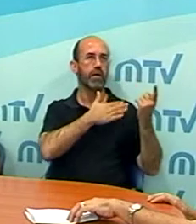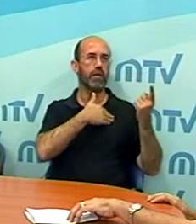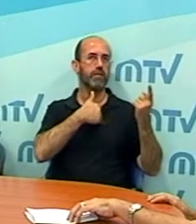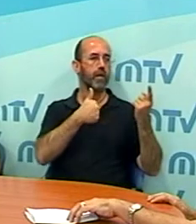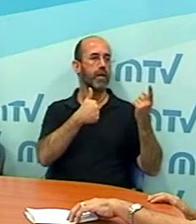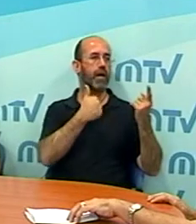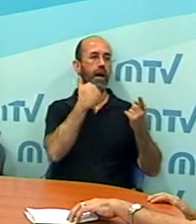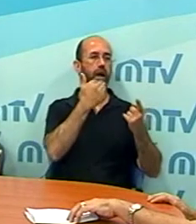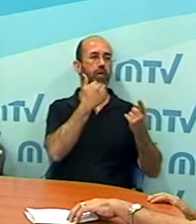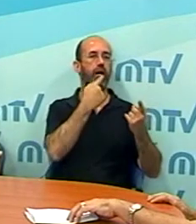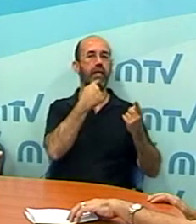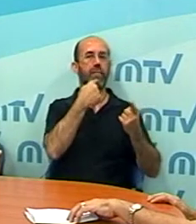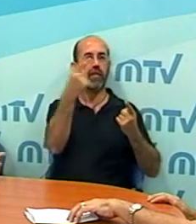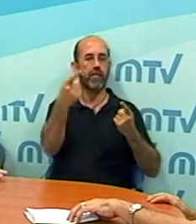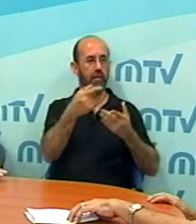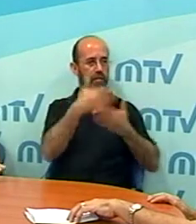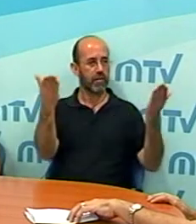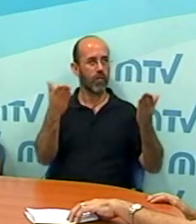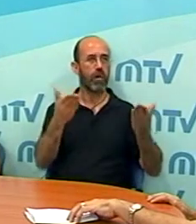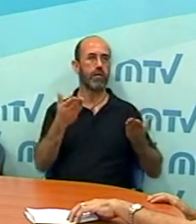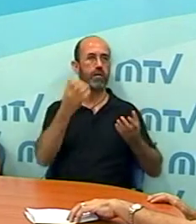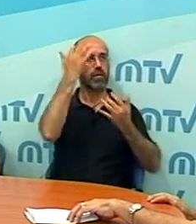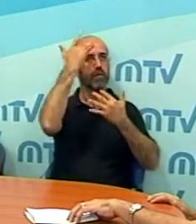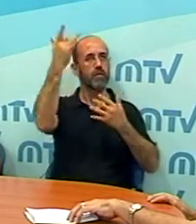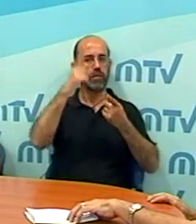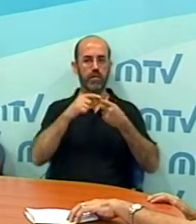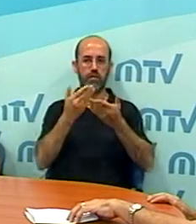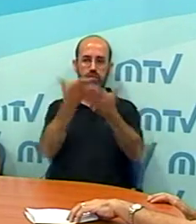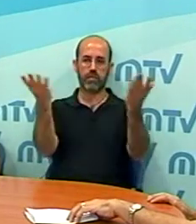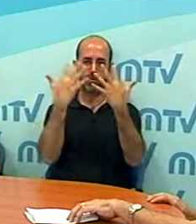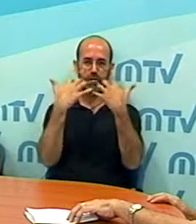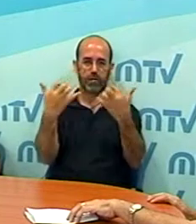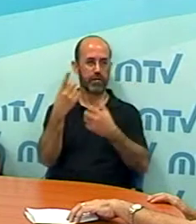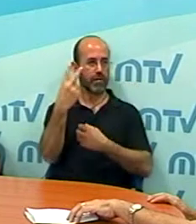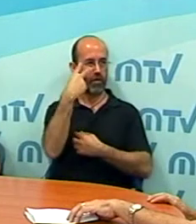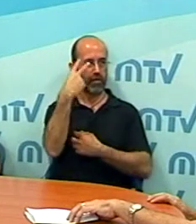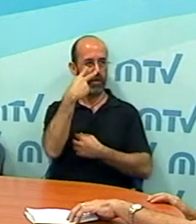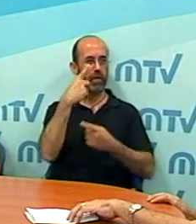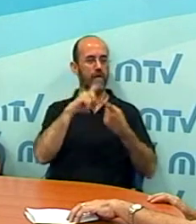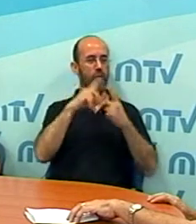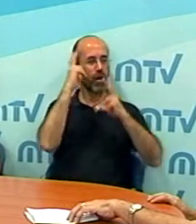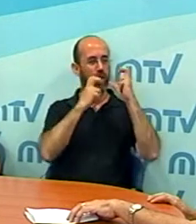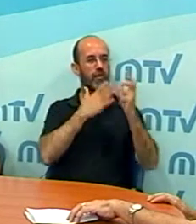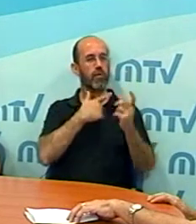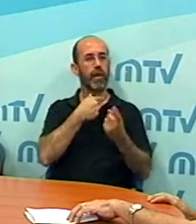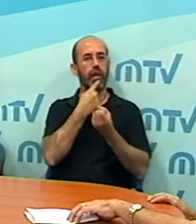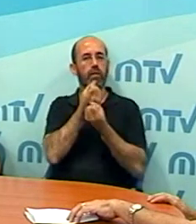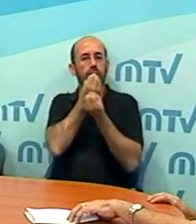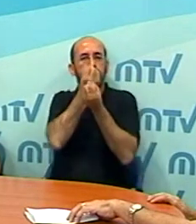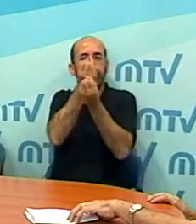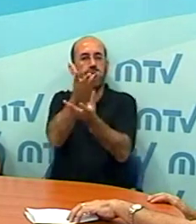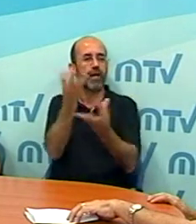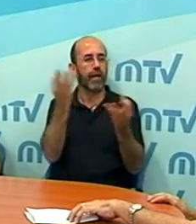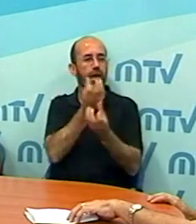quisieras decirle tú a nuestra audiencia con esa gestualización